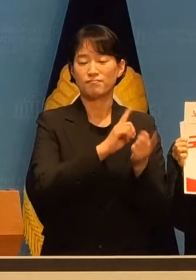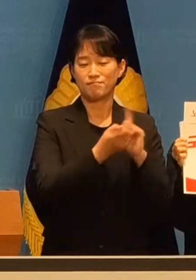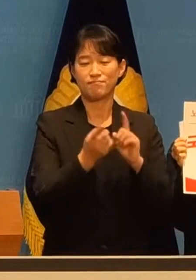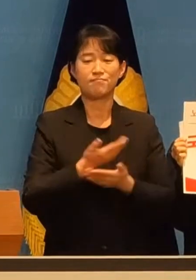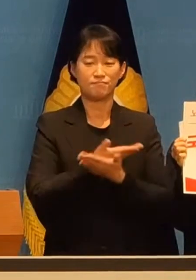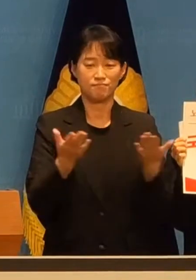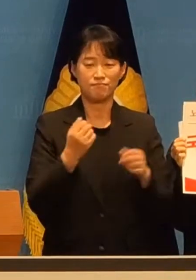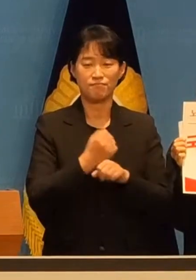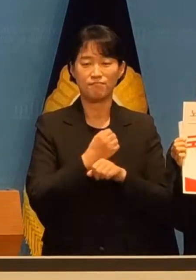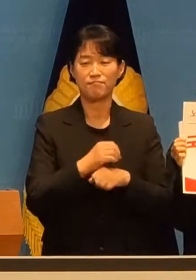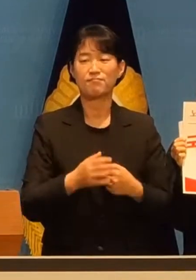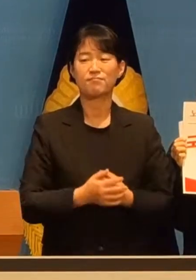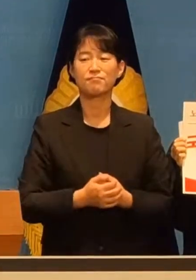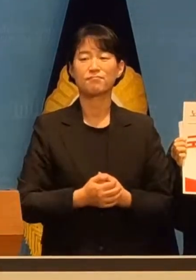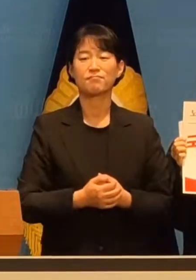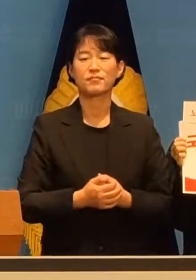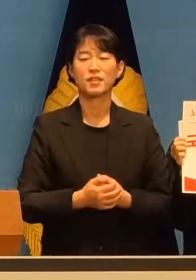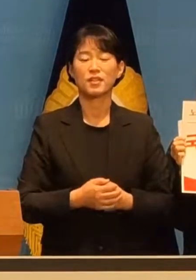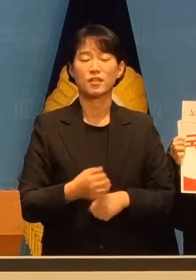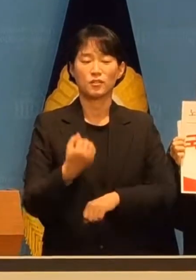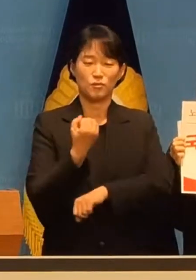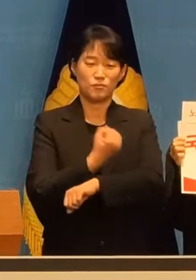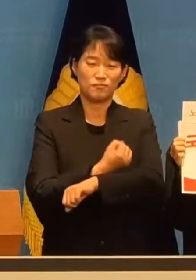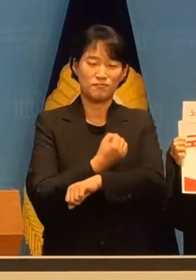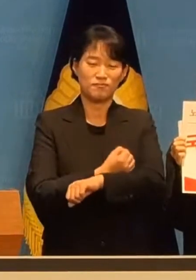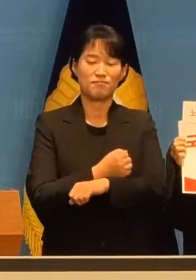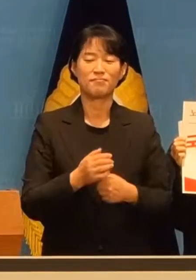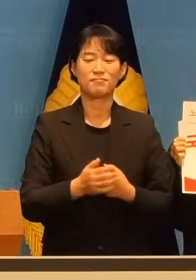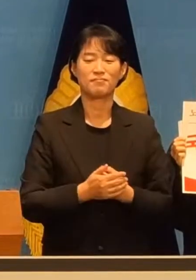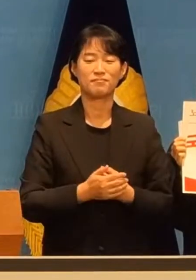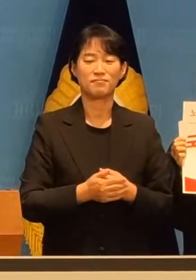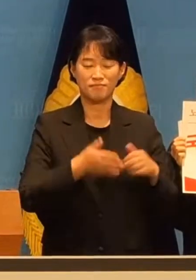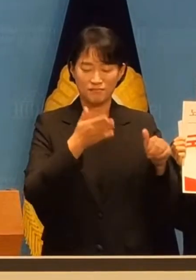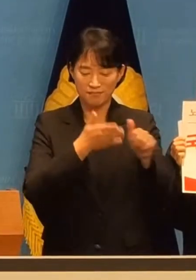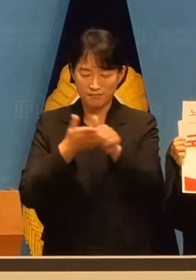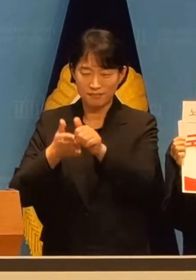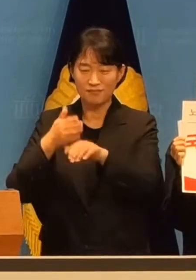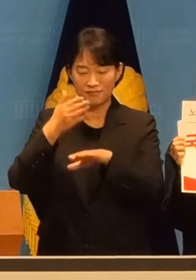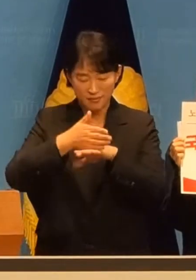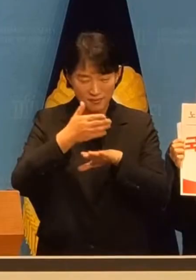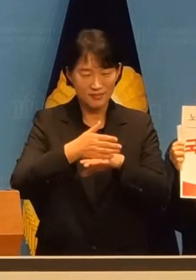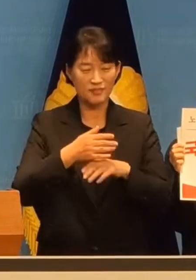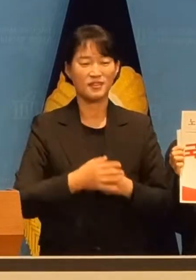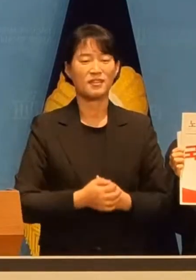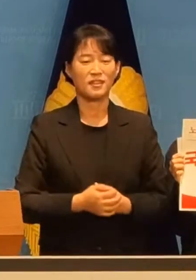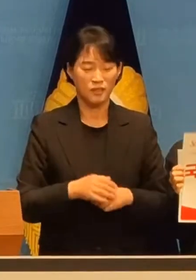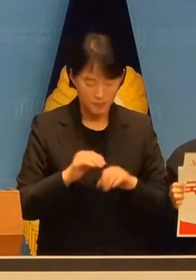이게 애써서 보도해 주시면 부탁드리겠습니다. 감사합니다.